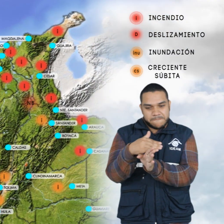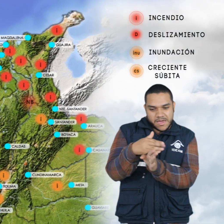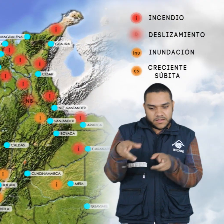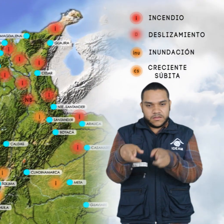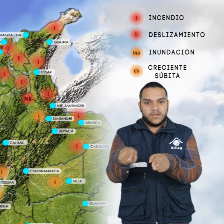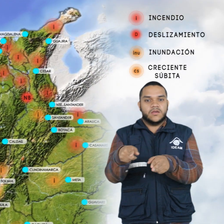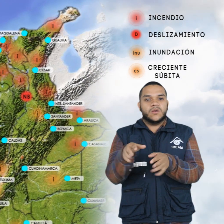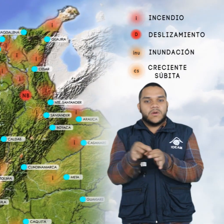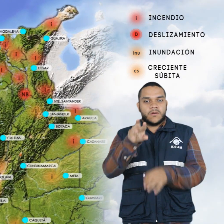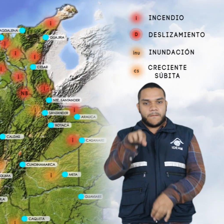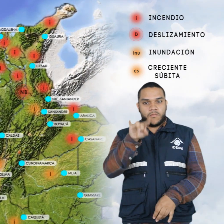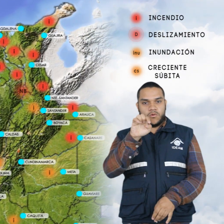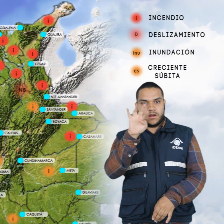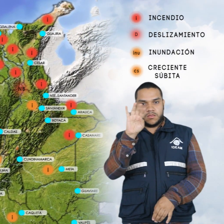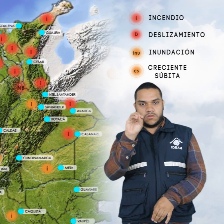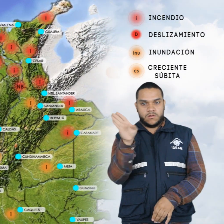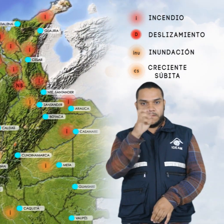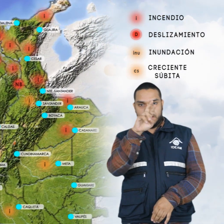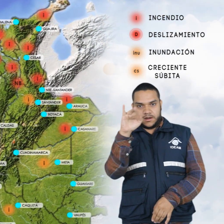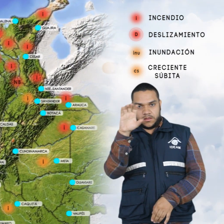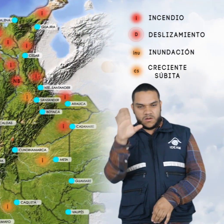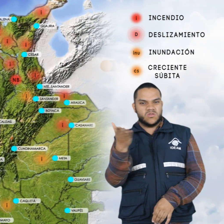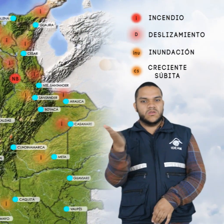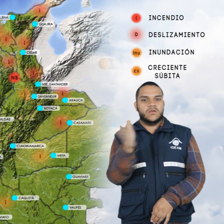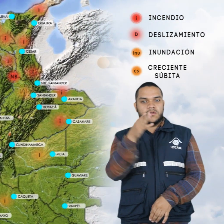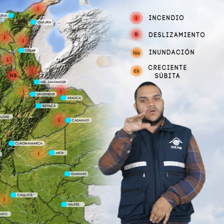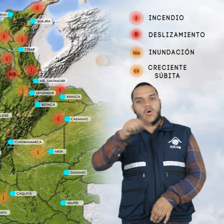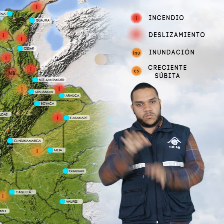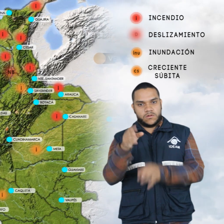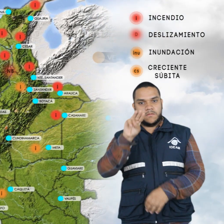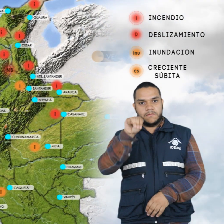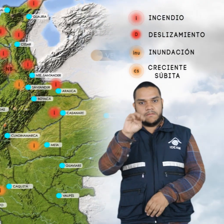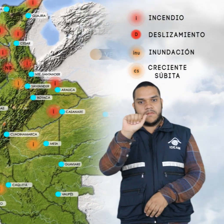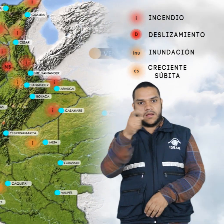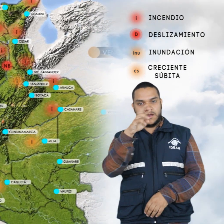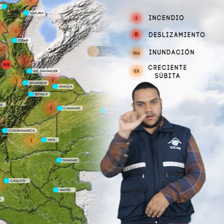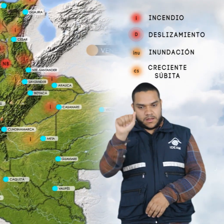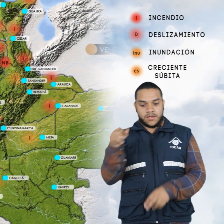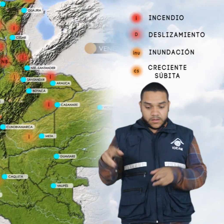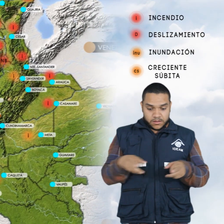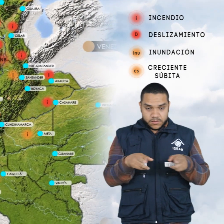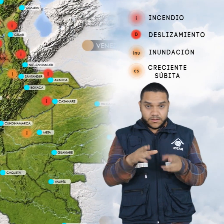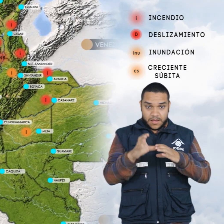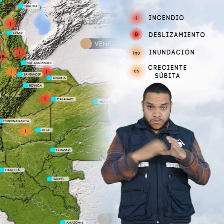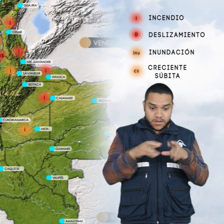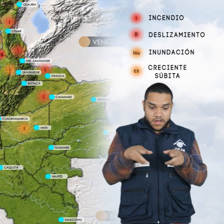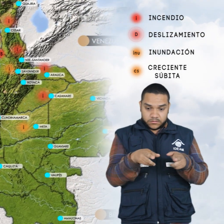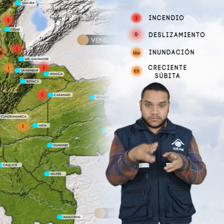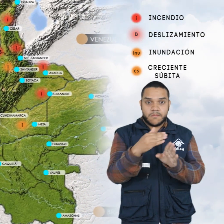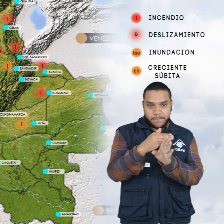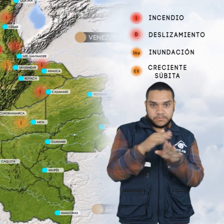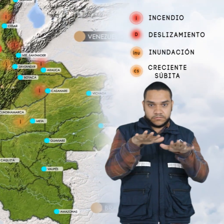entre Puerto Berrío y Gamarra Cesar, y el río Cauca en la cuenca media y baja. También en alerta roja